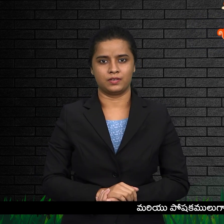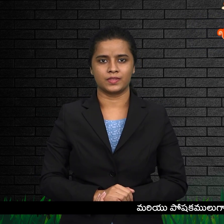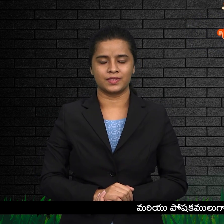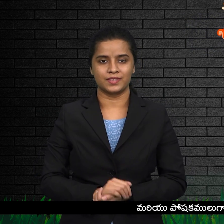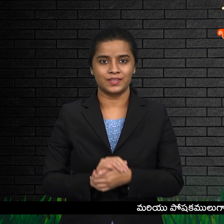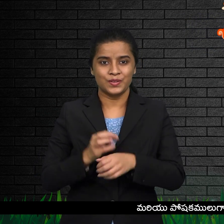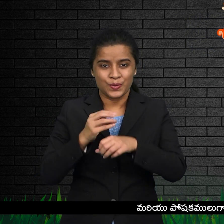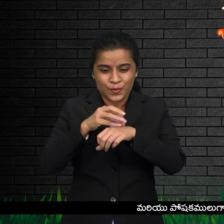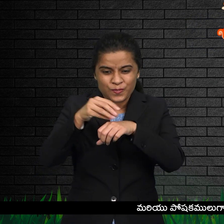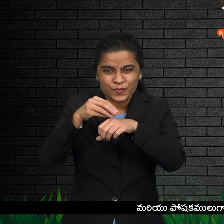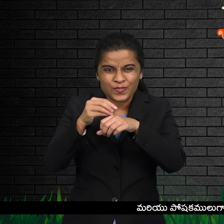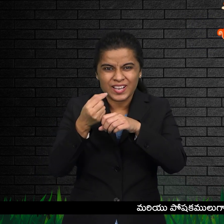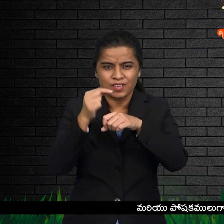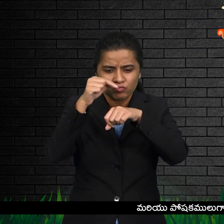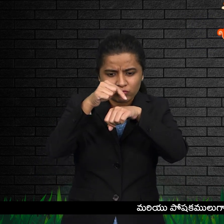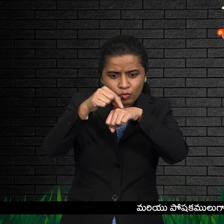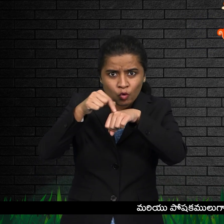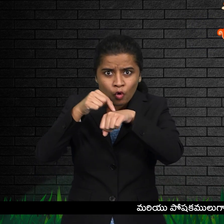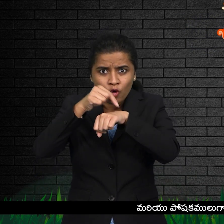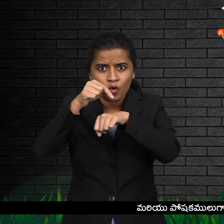చాలా ఉపయోగపడతాయి.